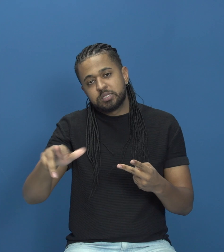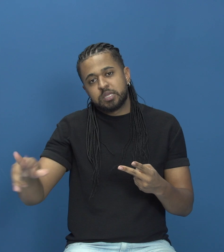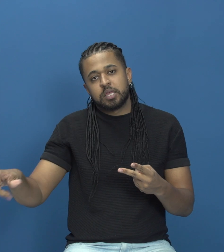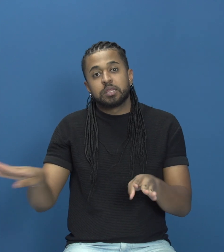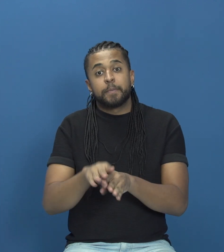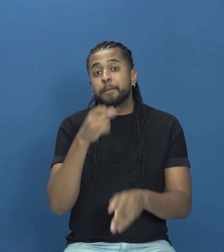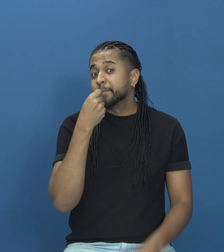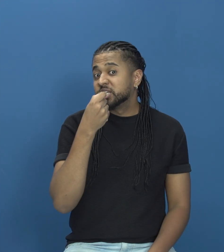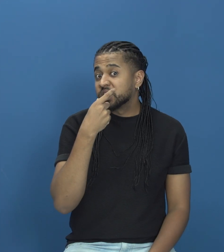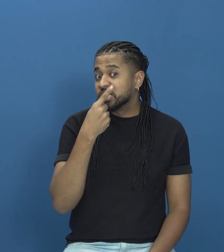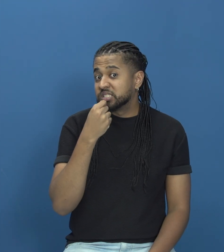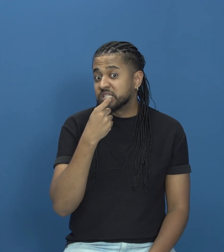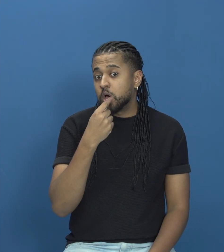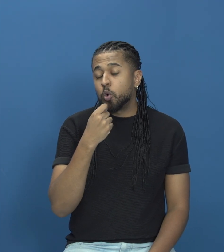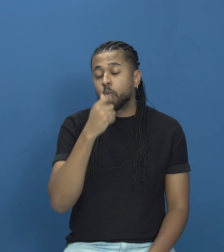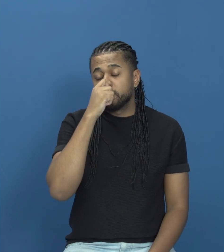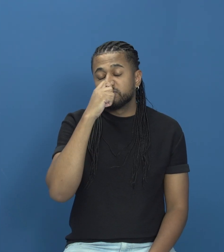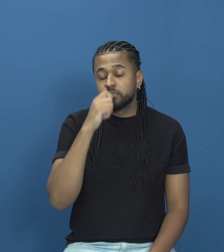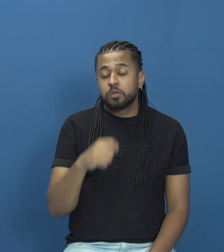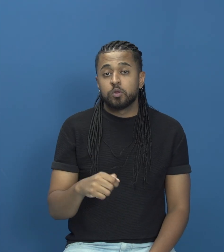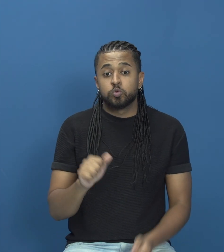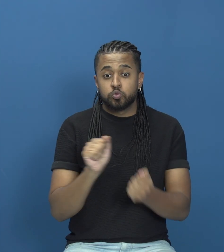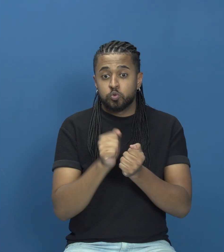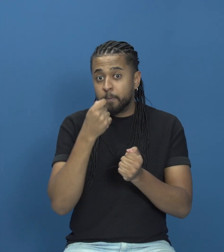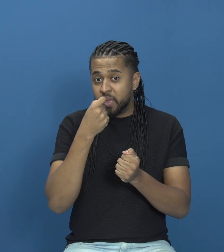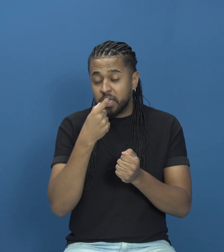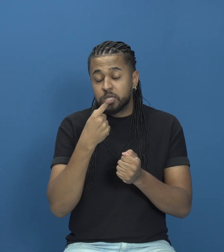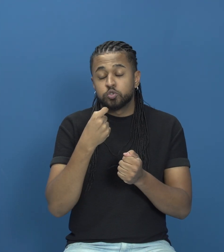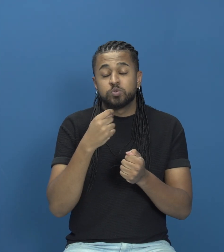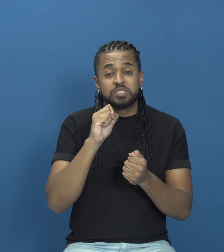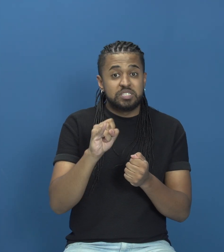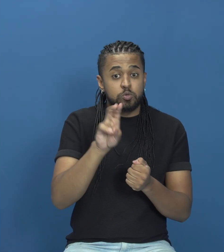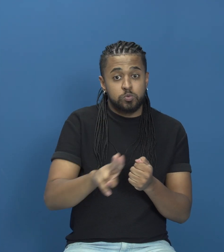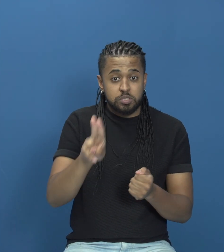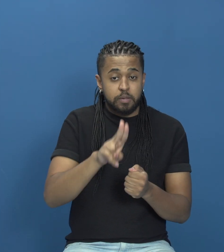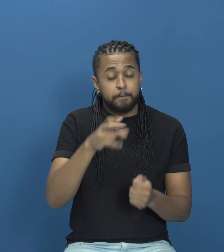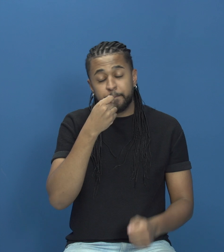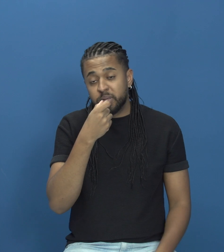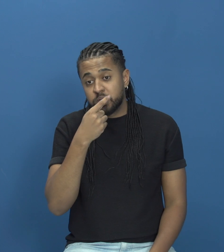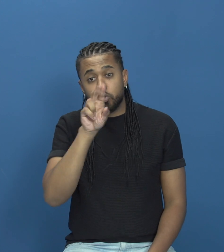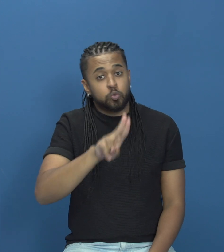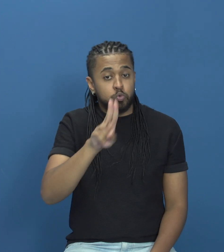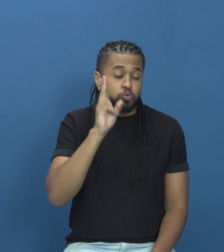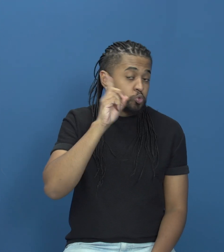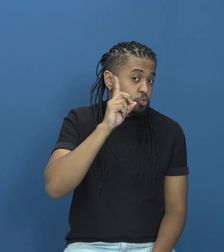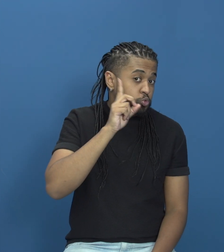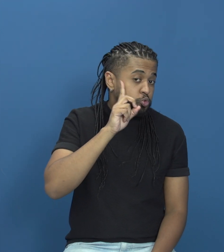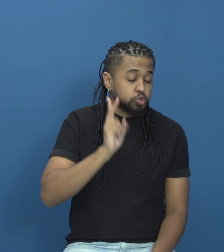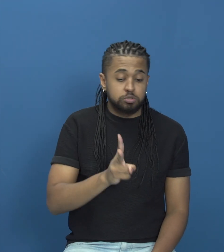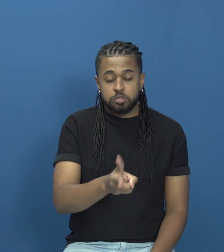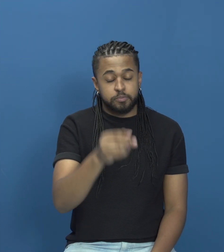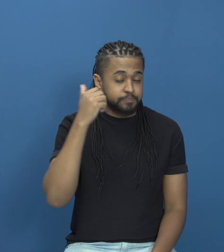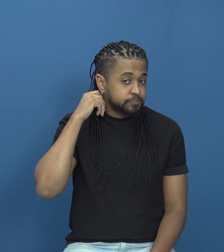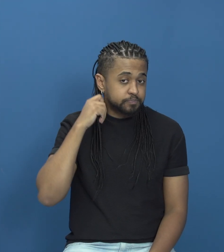com medicações suficientes, abre parênteses, caso faça uso de medicação de uso contínuo,